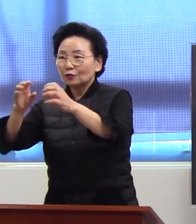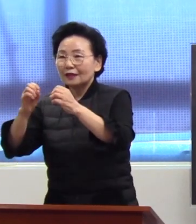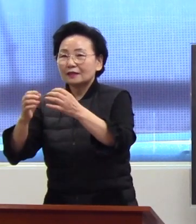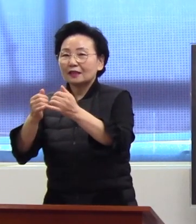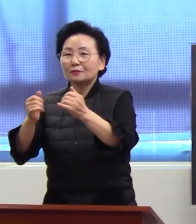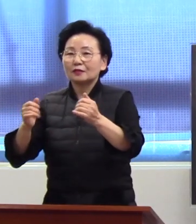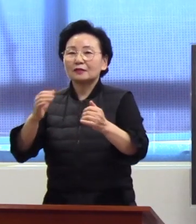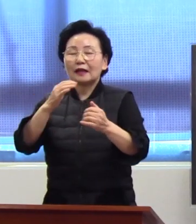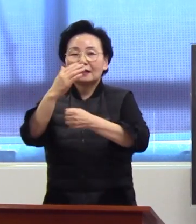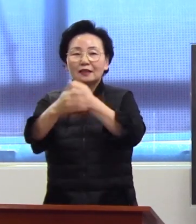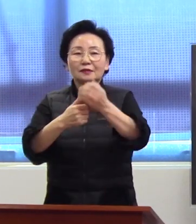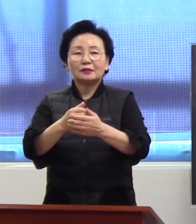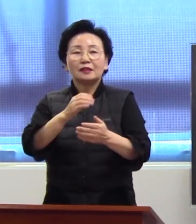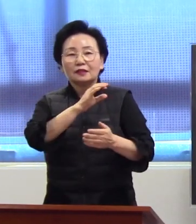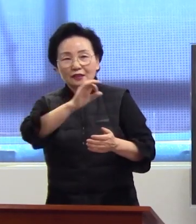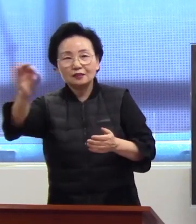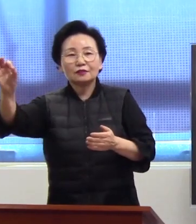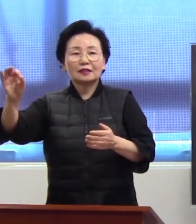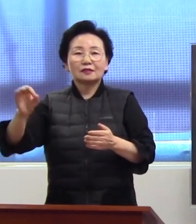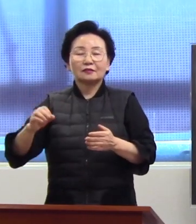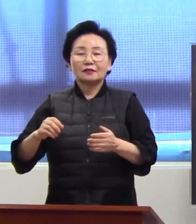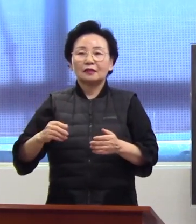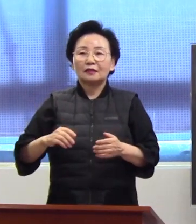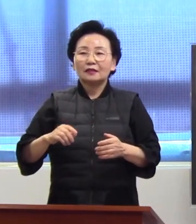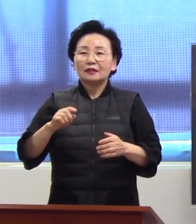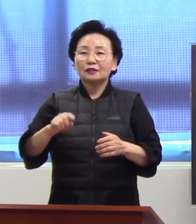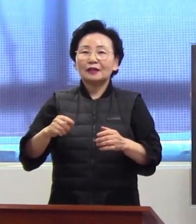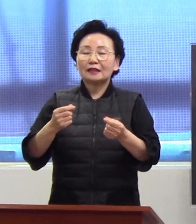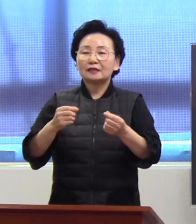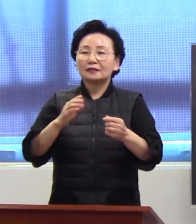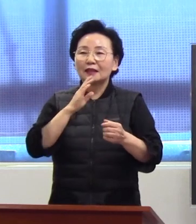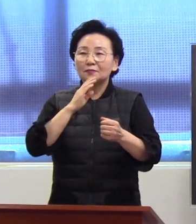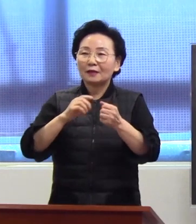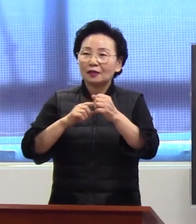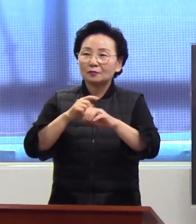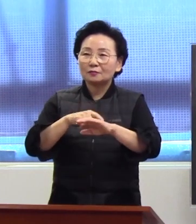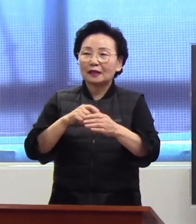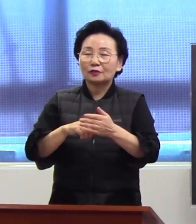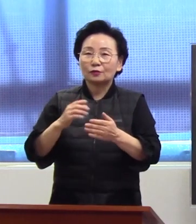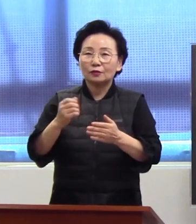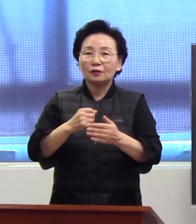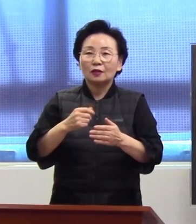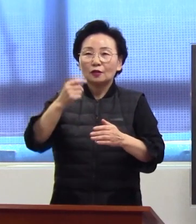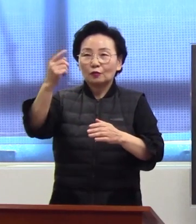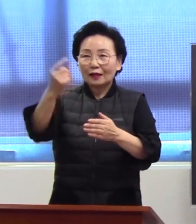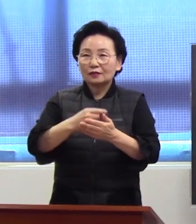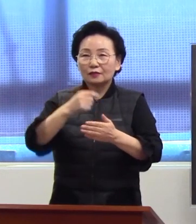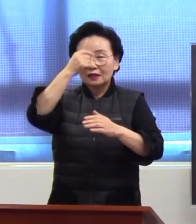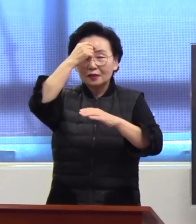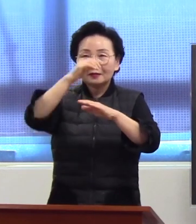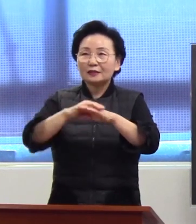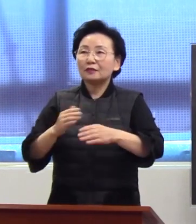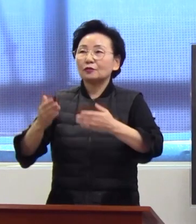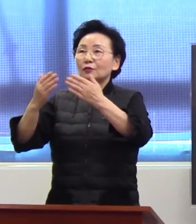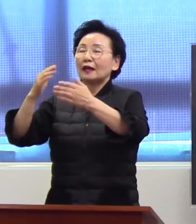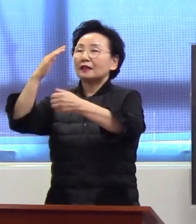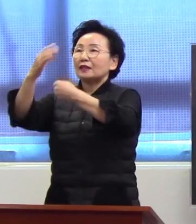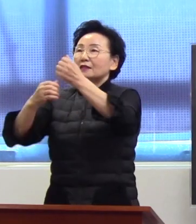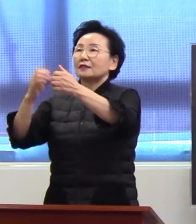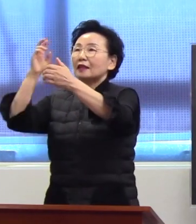전도한 사람들을 하나님이 인정을 하는 거예요. 이와 같이 참 마음 가지고 와서 예배 드리고 하나님께